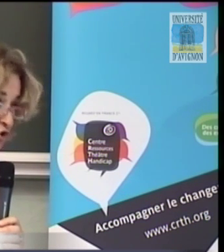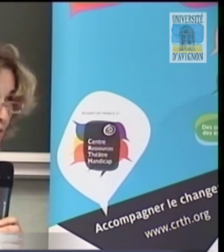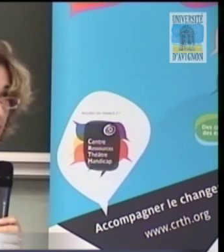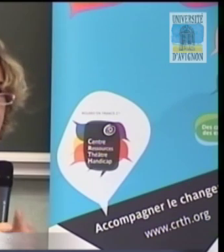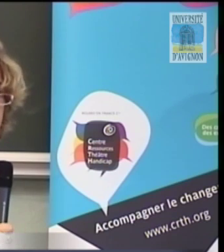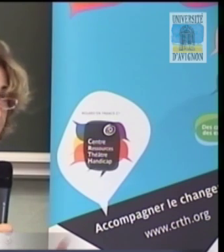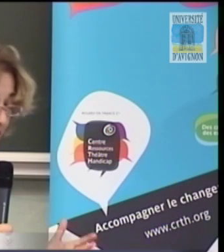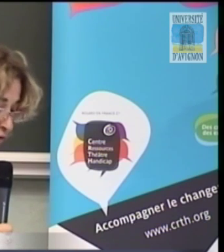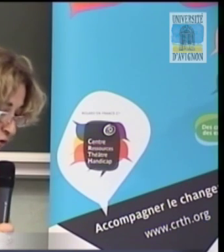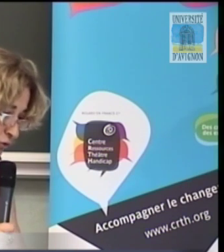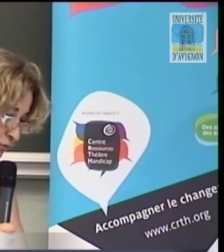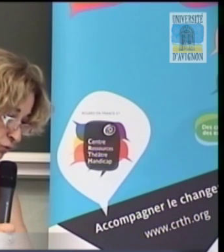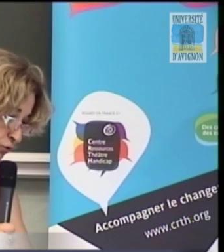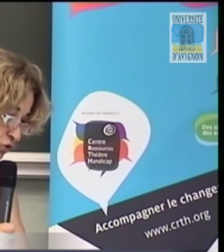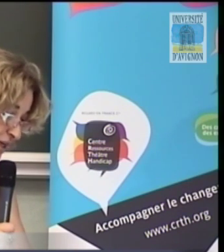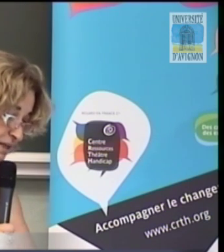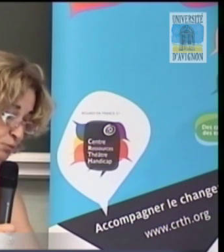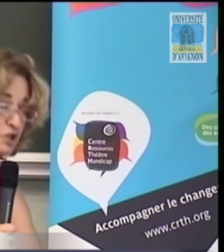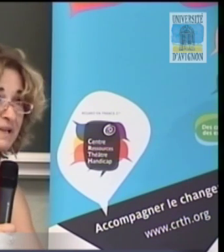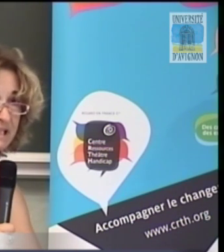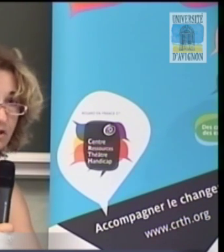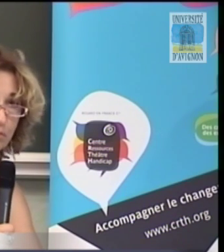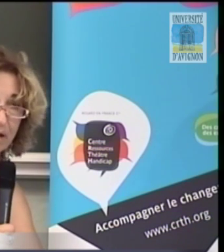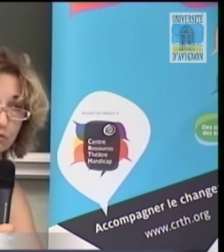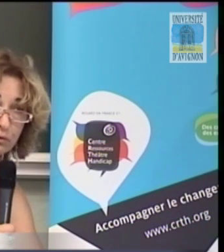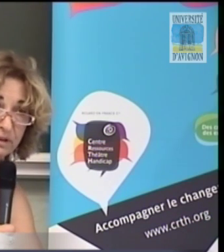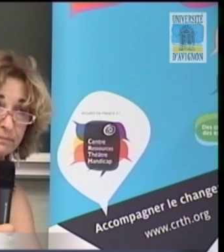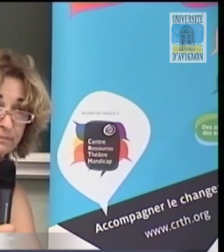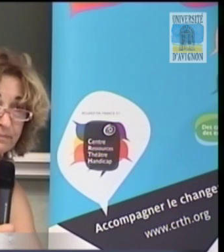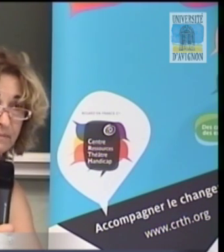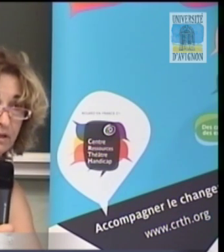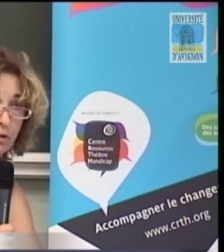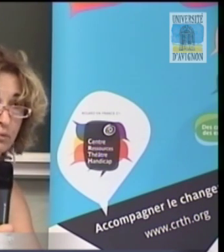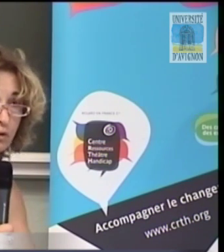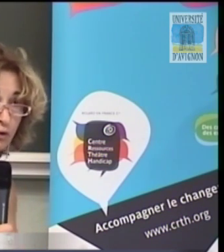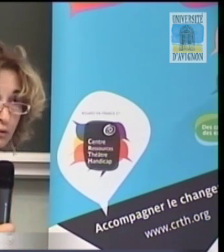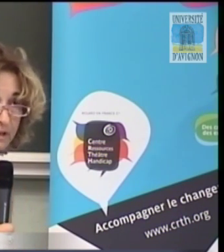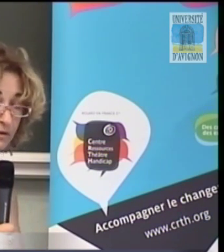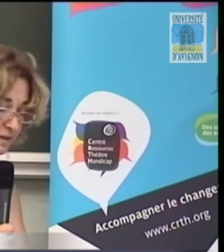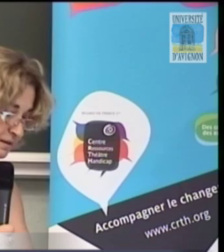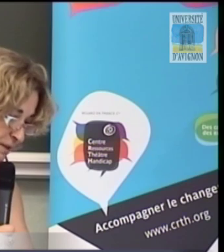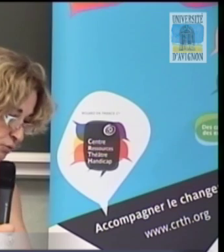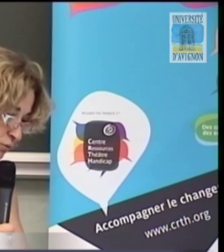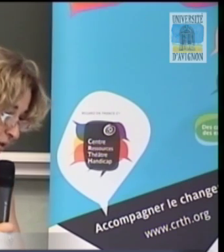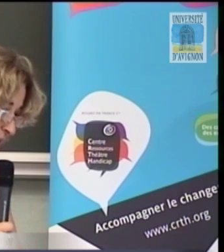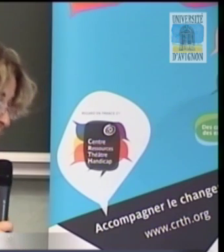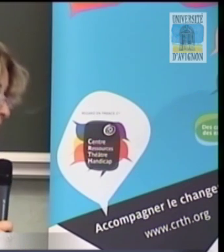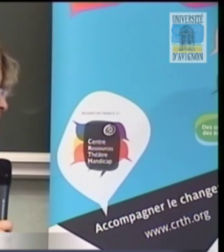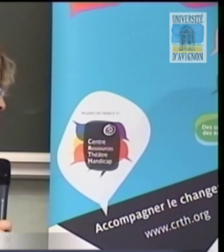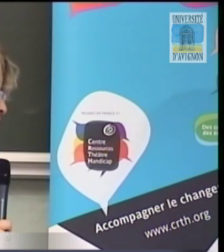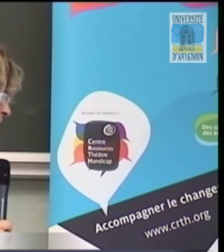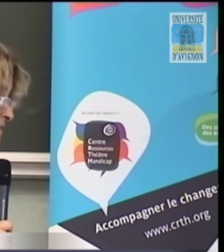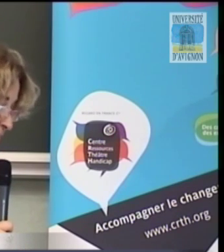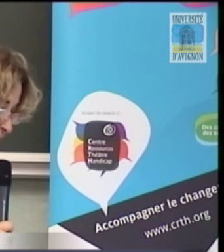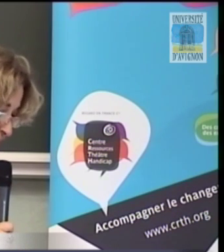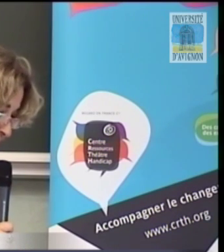Le changement, c'est faire en sorte donc, que chacun puisse choisir son parcours de vie, qu'il ne soit plus cantonné dans certains parcours, et